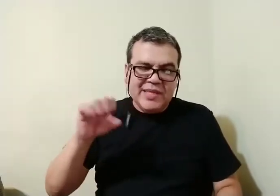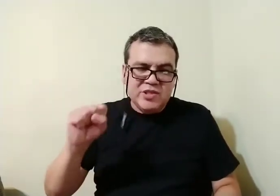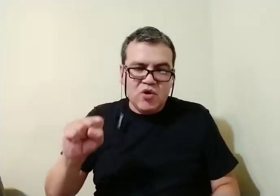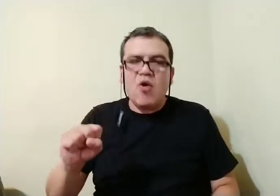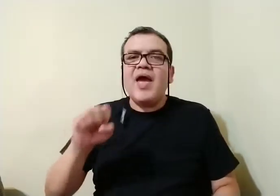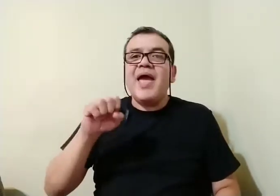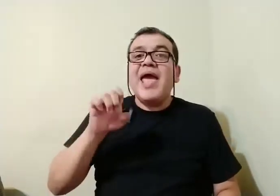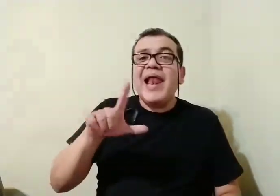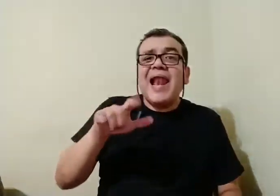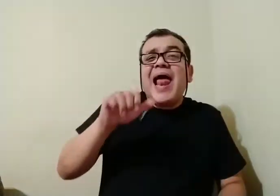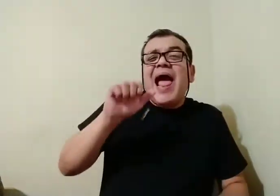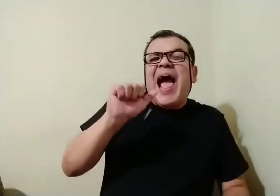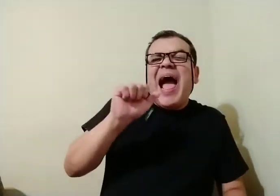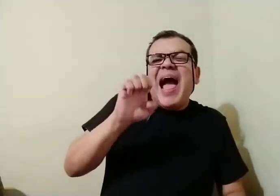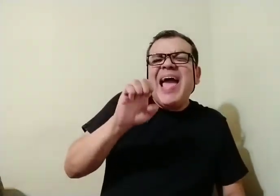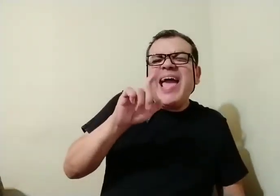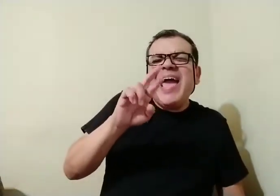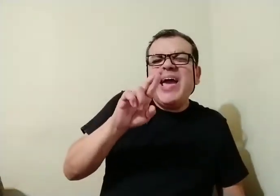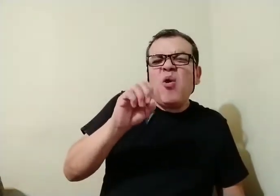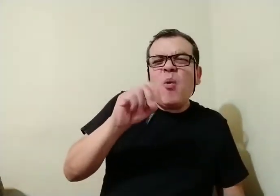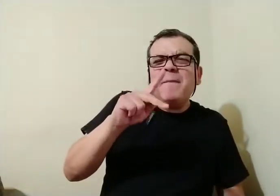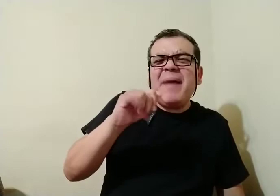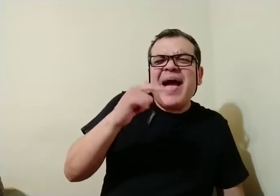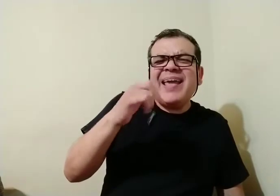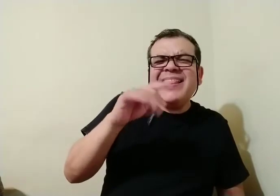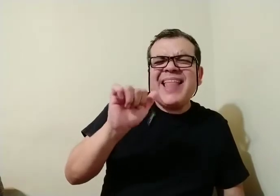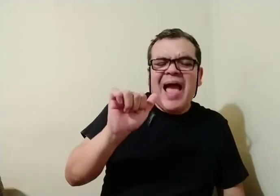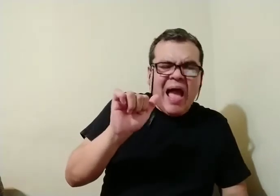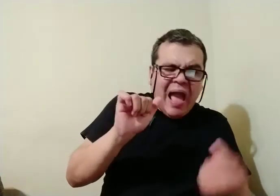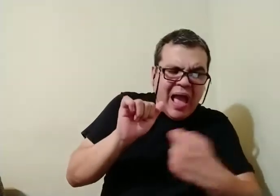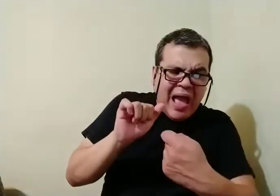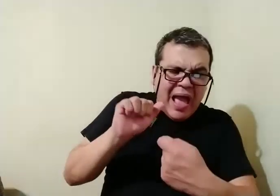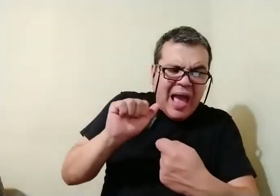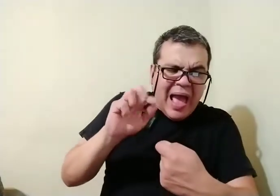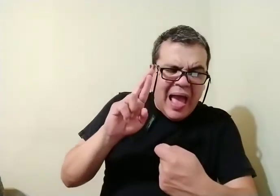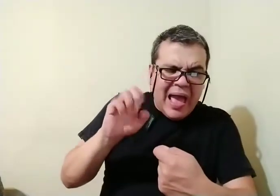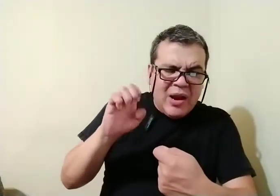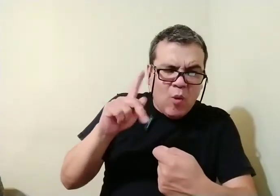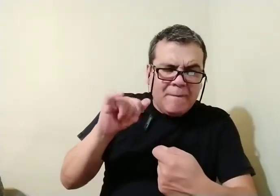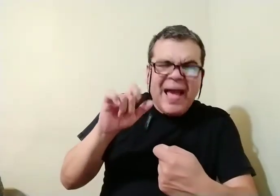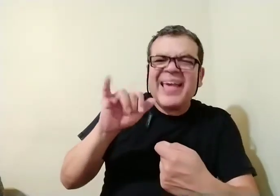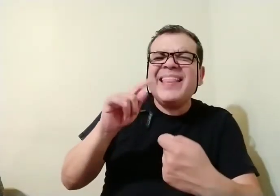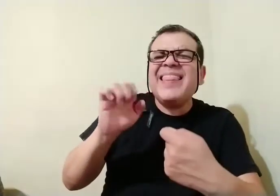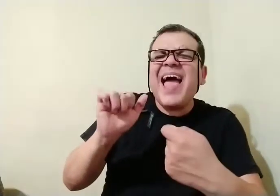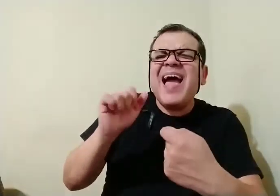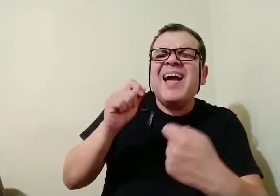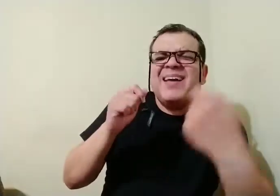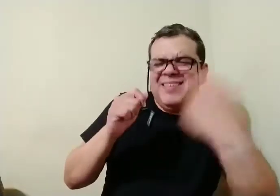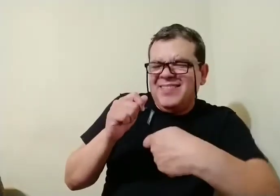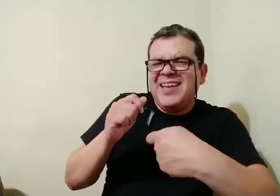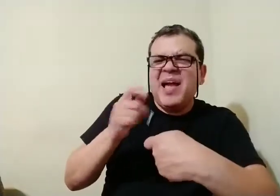legal de jueces que trataban los casos judiciales. Eran